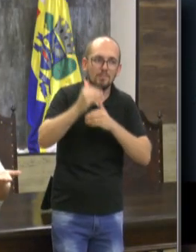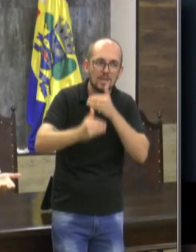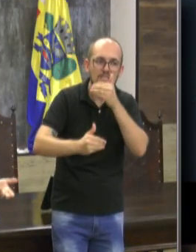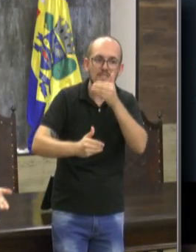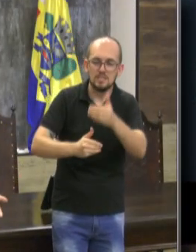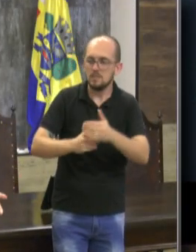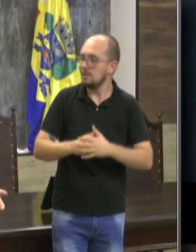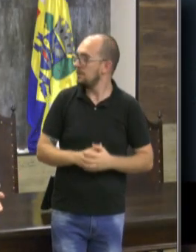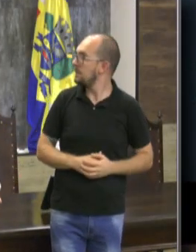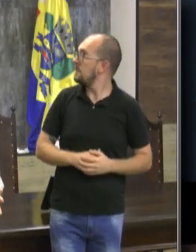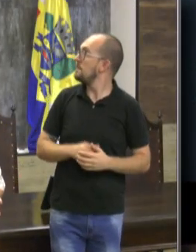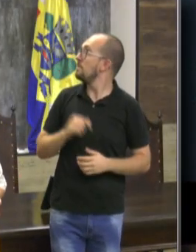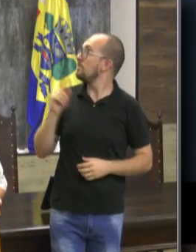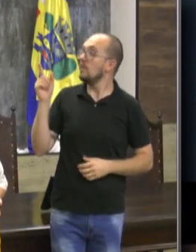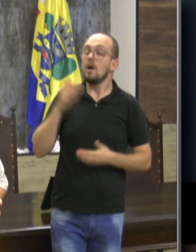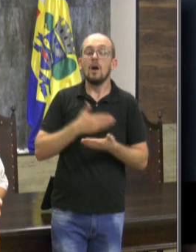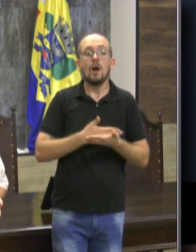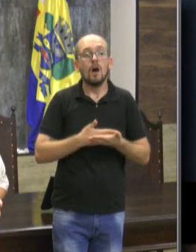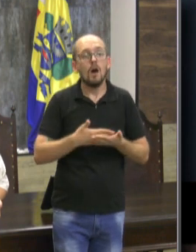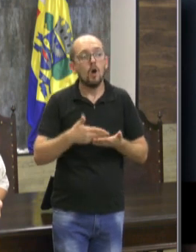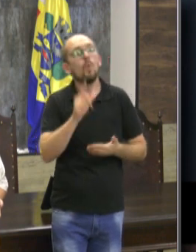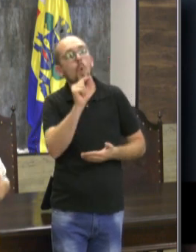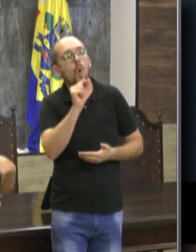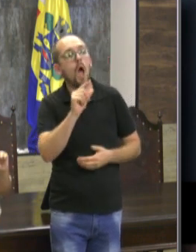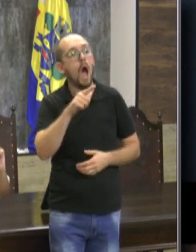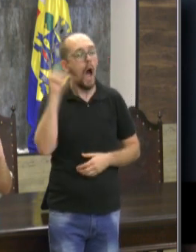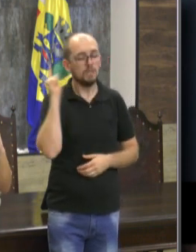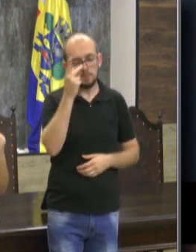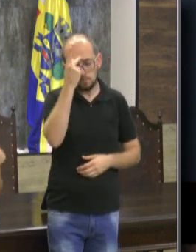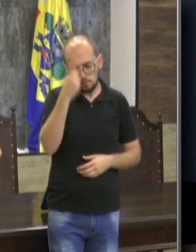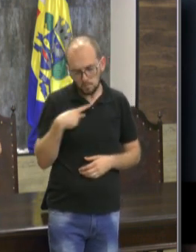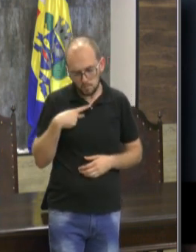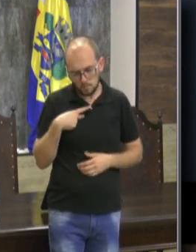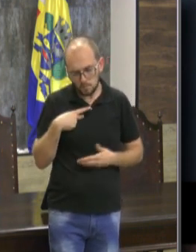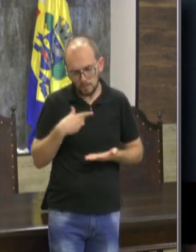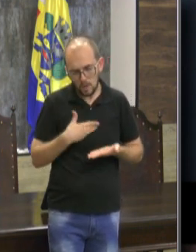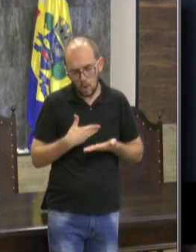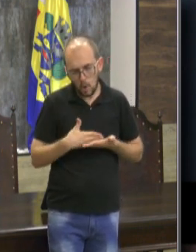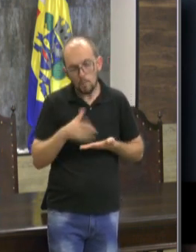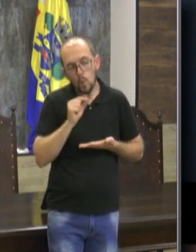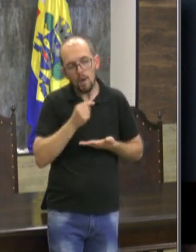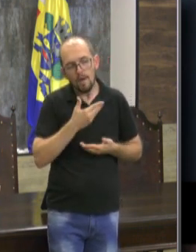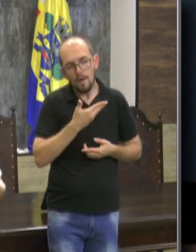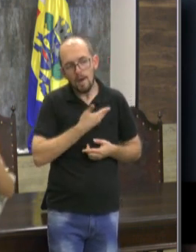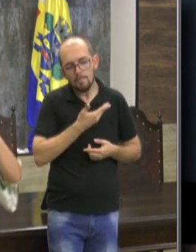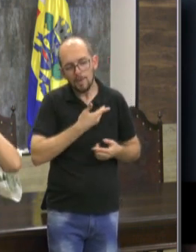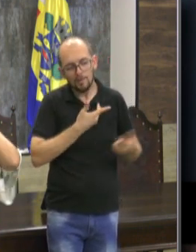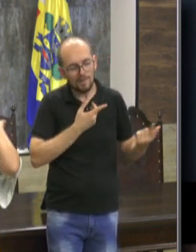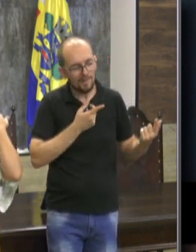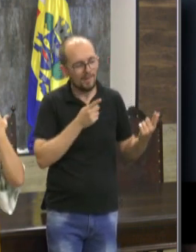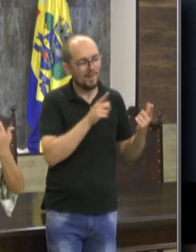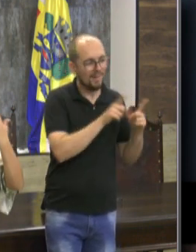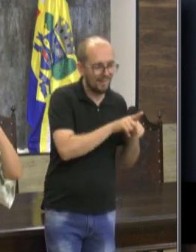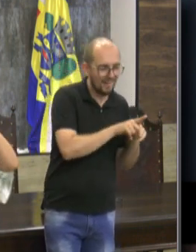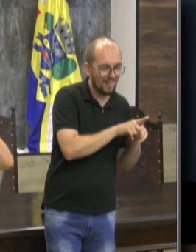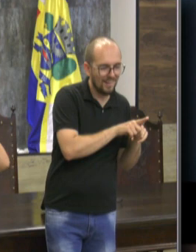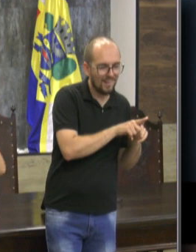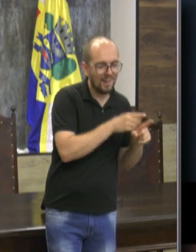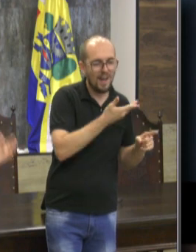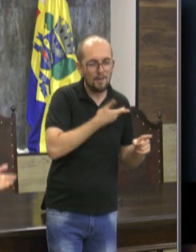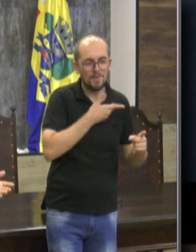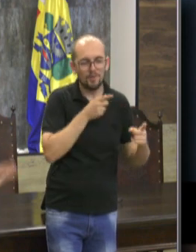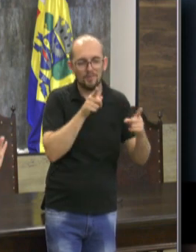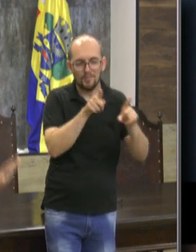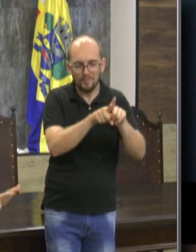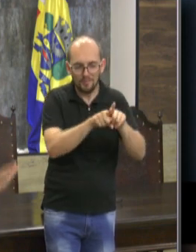O Gustavo passou a ter amigos e ele também começou a aceitar as propostas pedagógicas. Vamos falar, Val, mas o que são essas